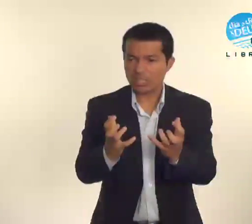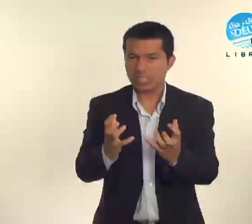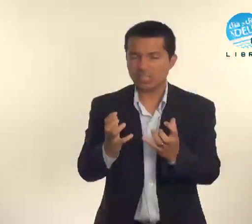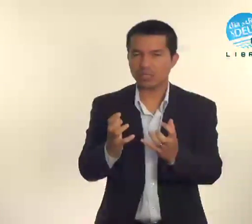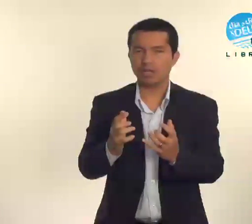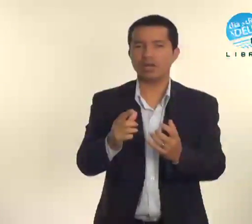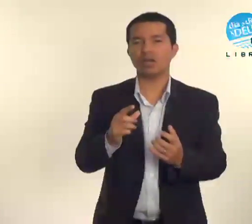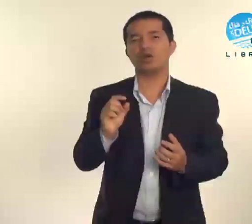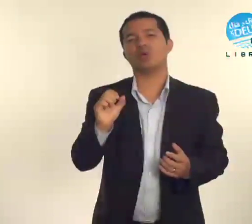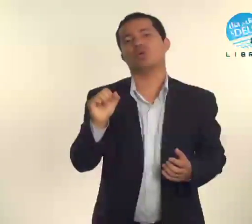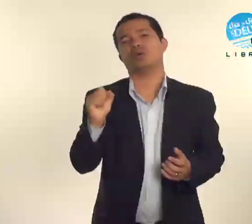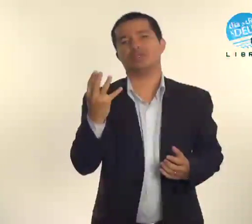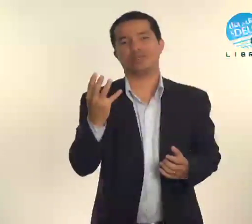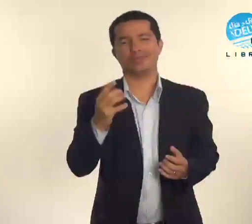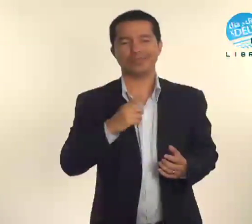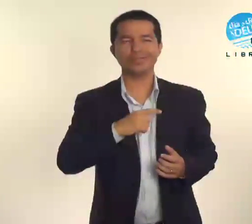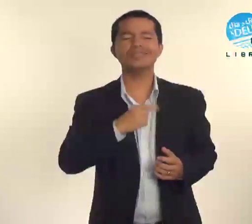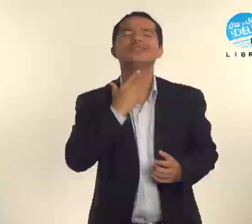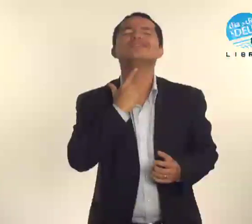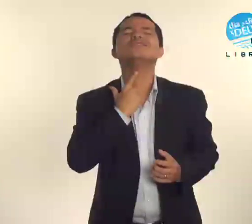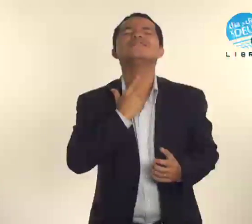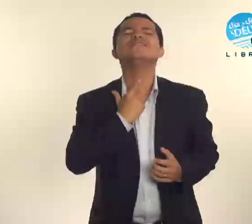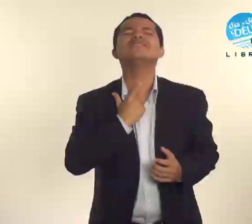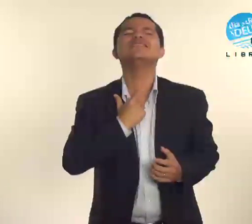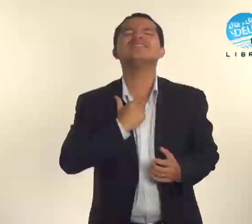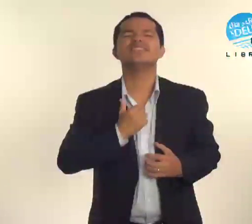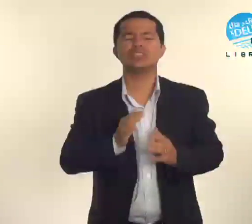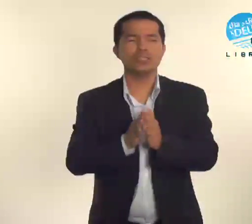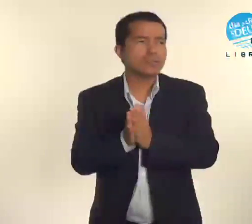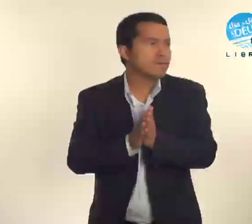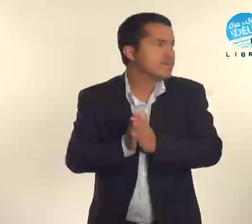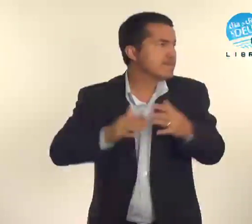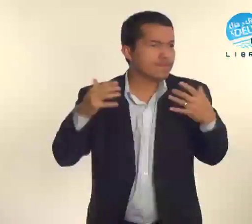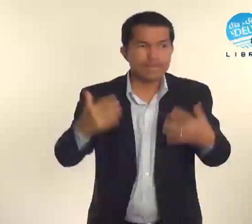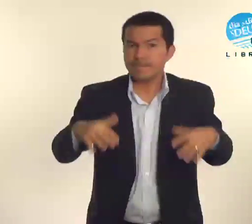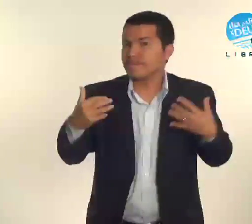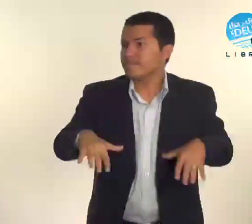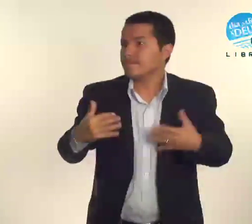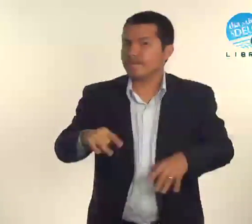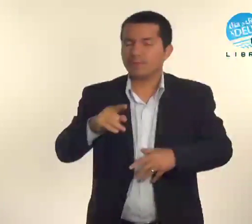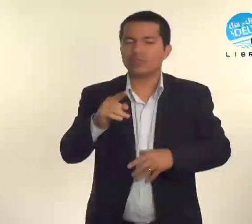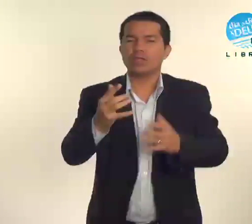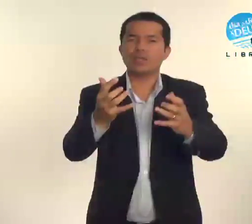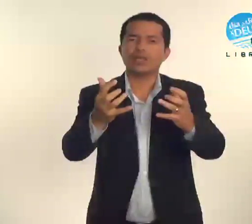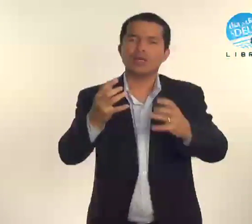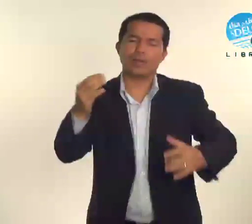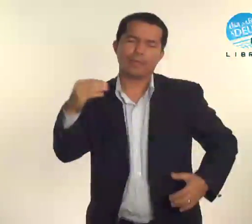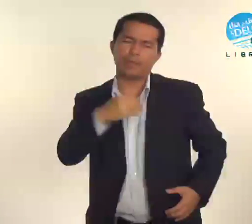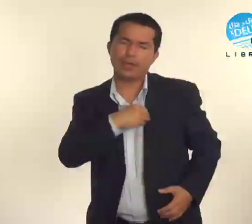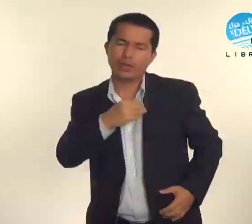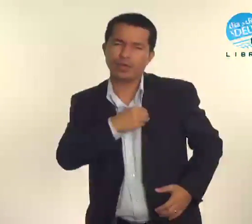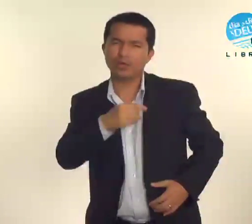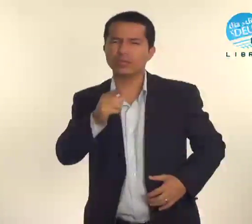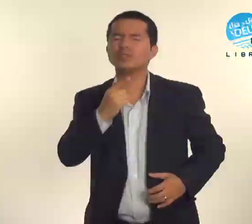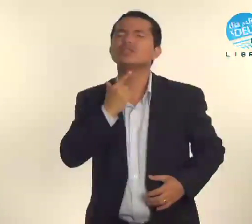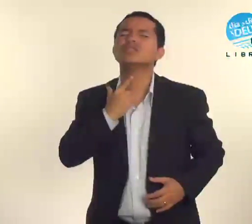estão dentro de nós que fazem a gente amar o pecado, desejar o pecado e cometer o